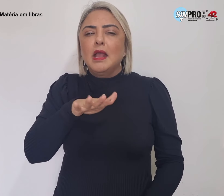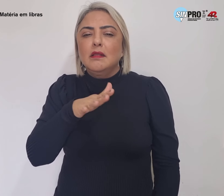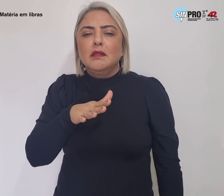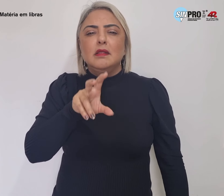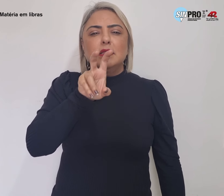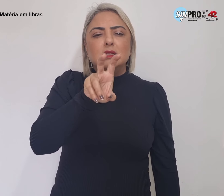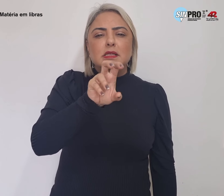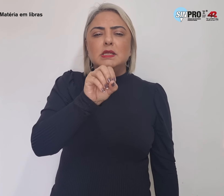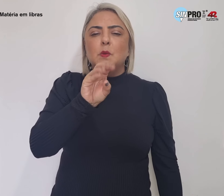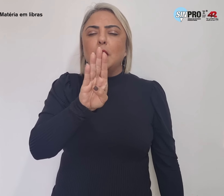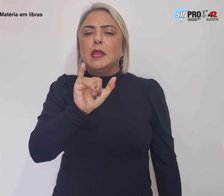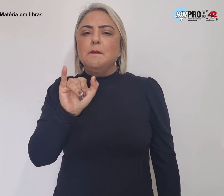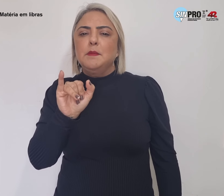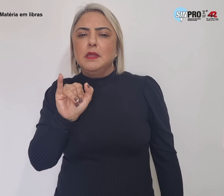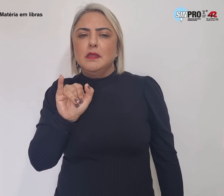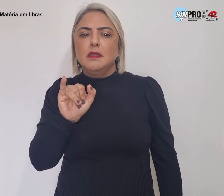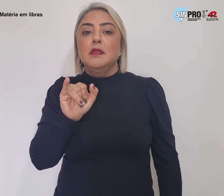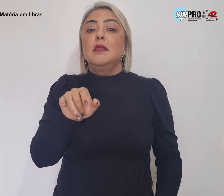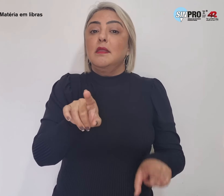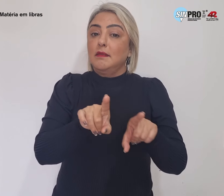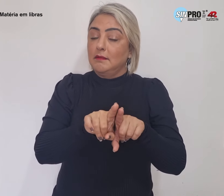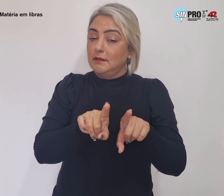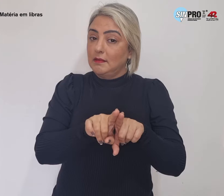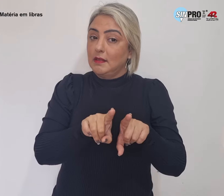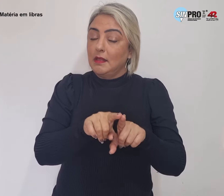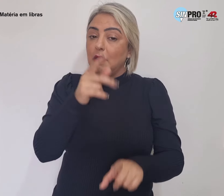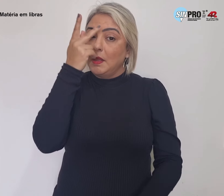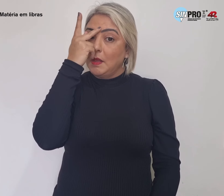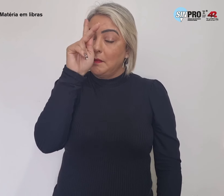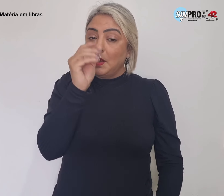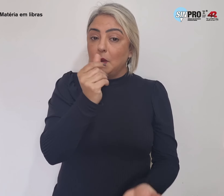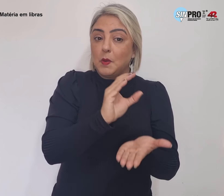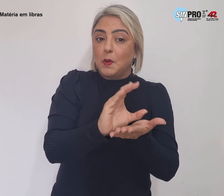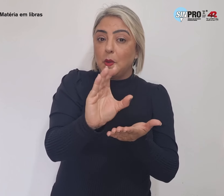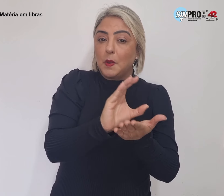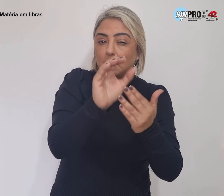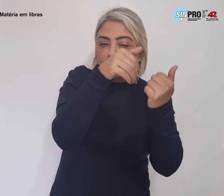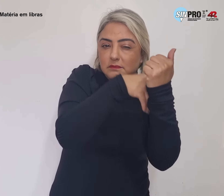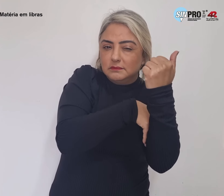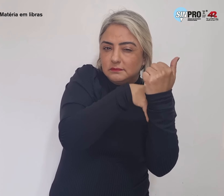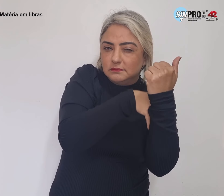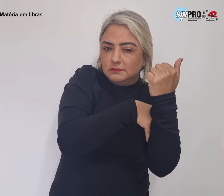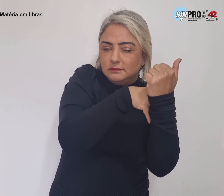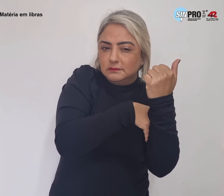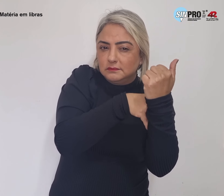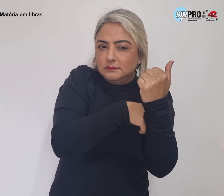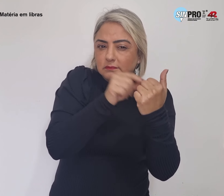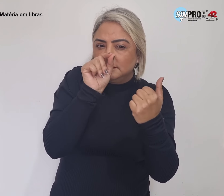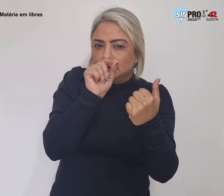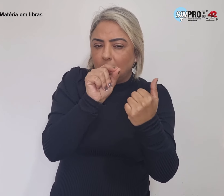bilhões, inclusive para o orçamento secreto que está em discussão no